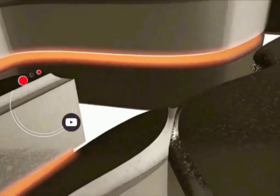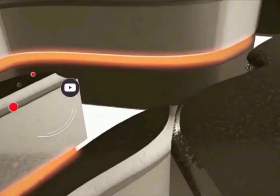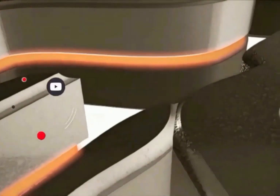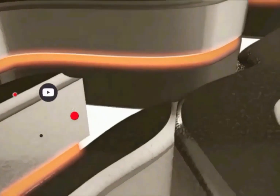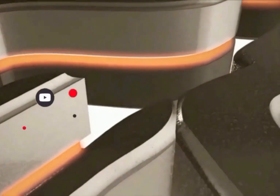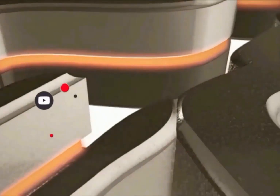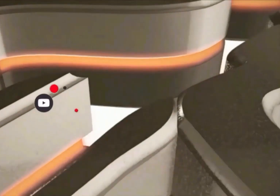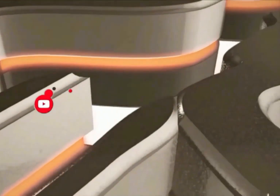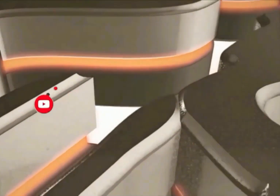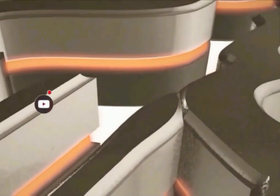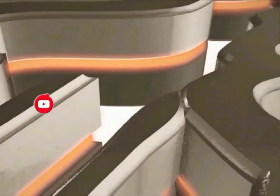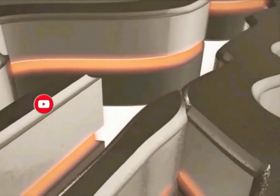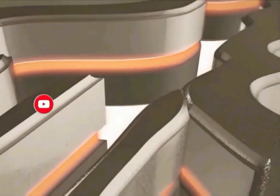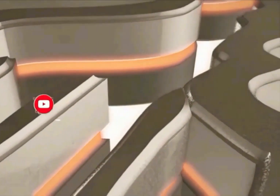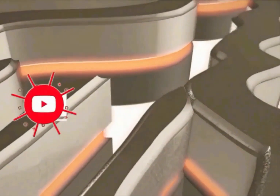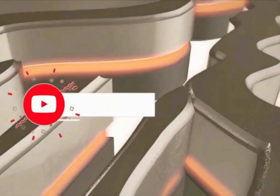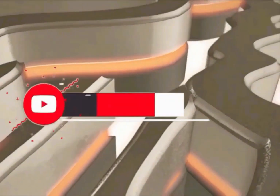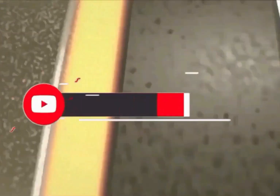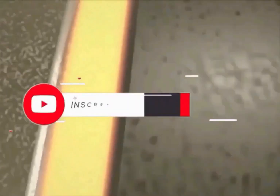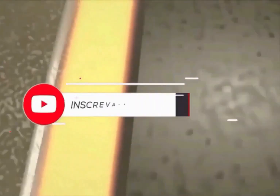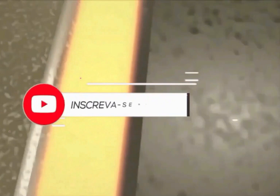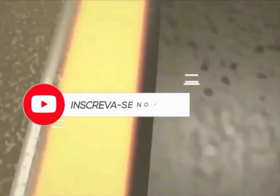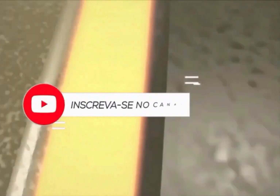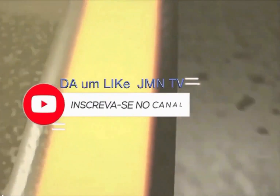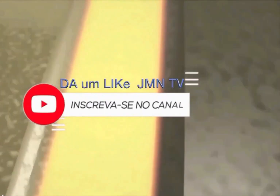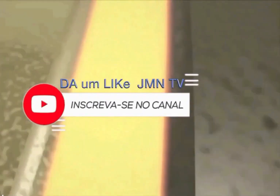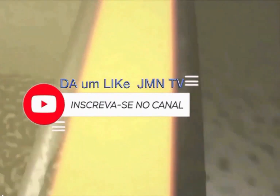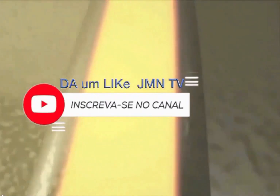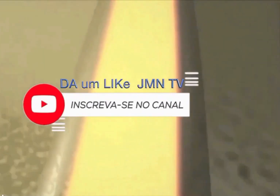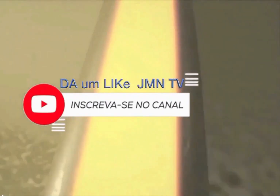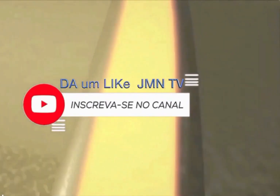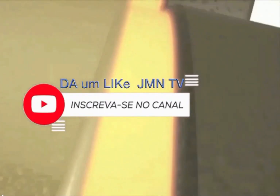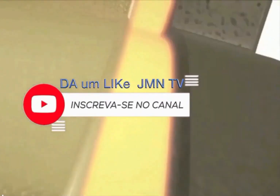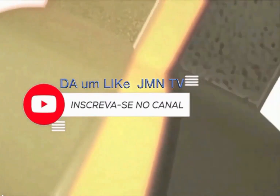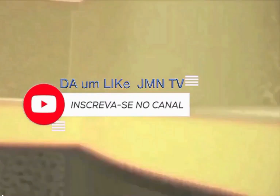Yeah.